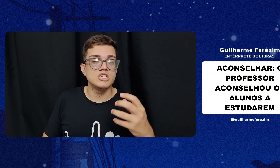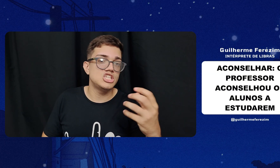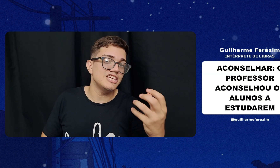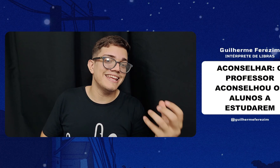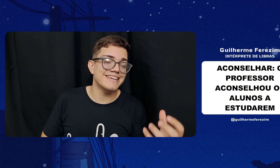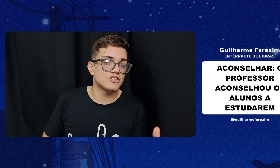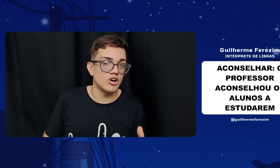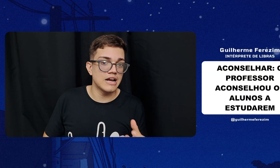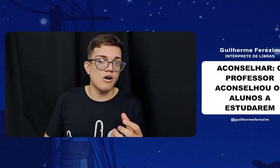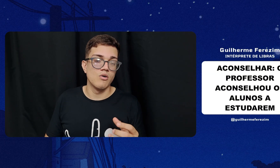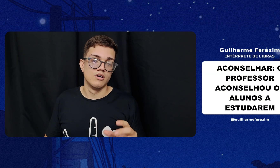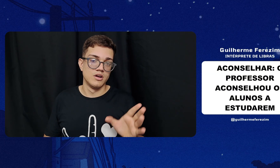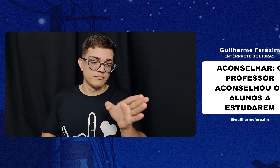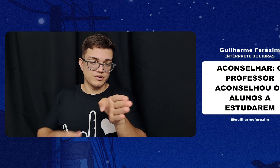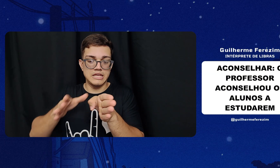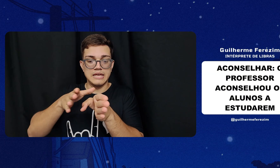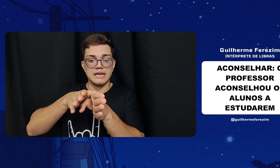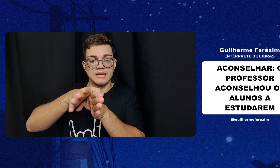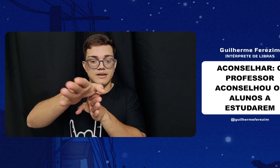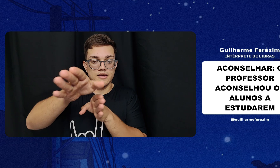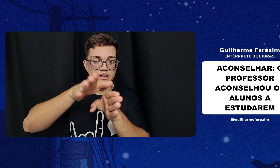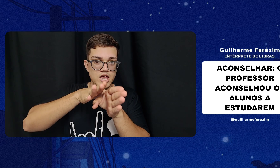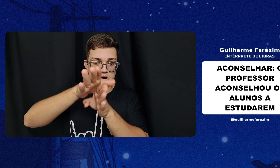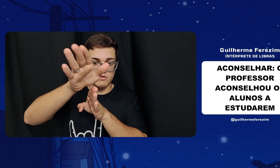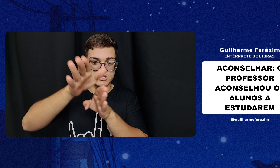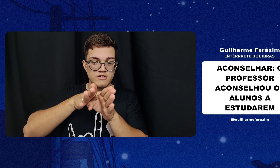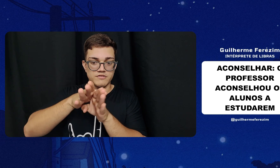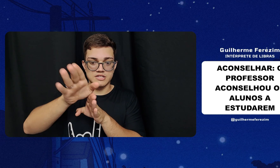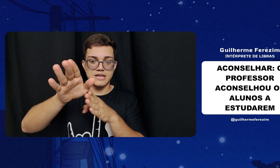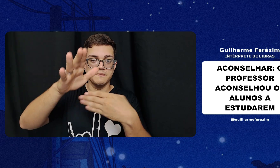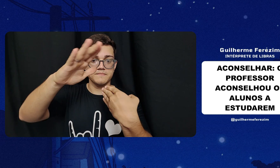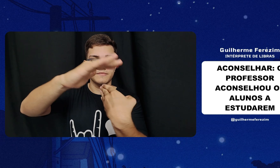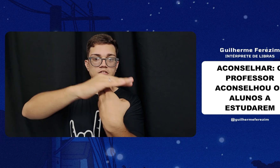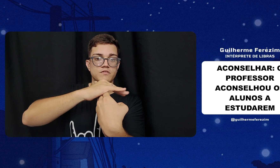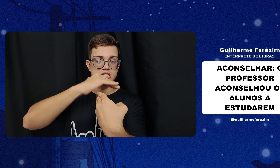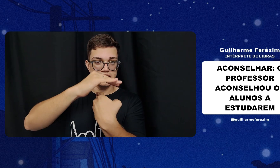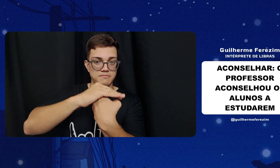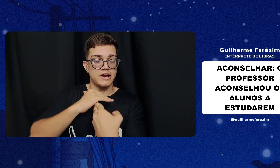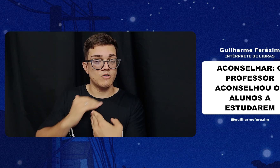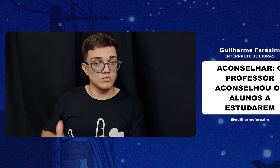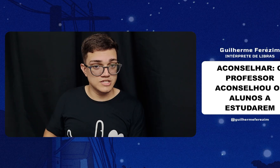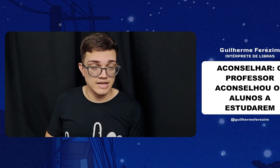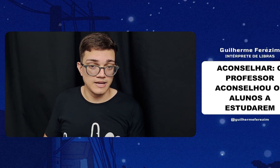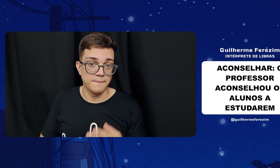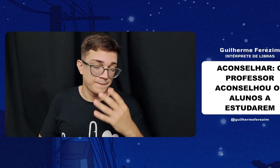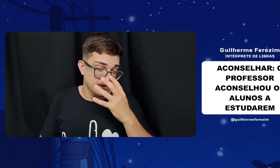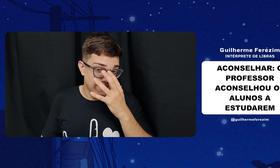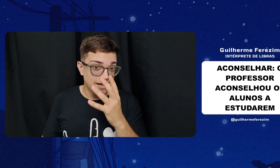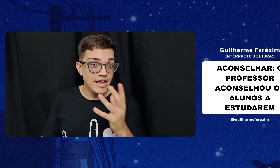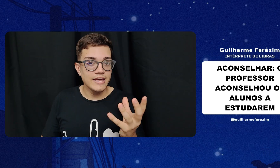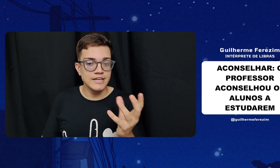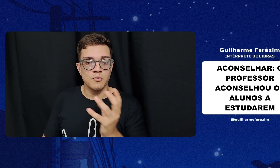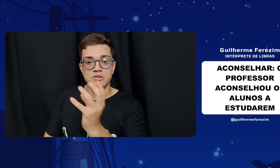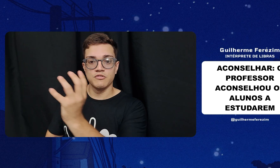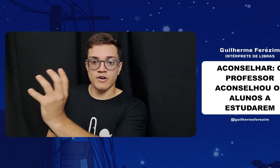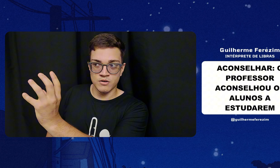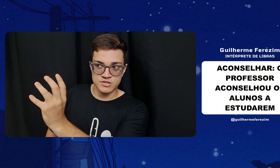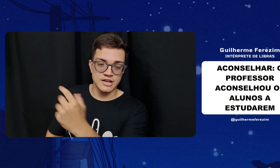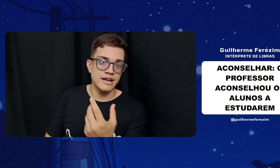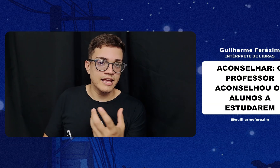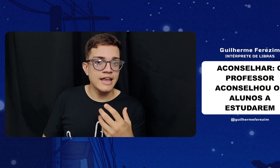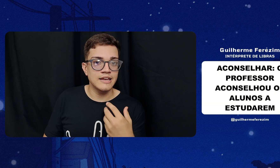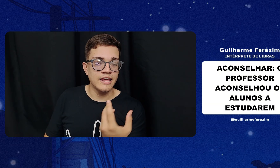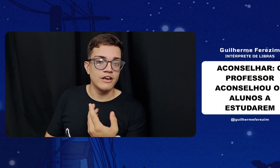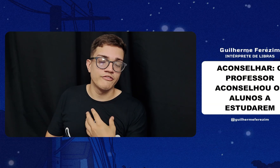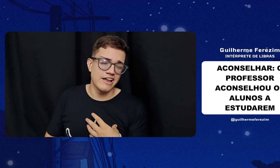verbo direcional. Porque eu aconselho você, você me aconselha. E aí, quando eu vou